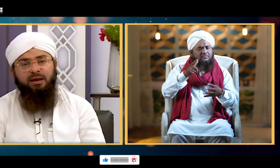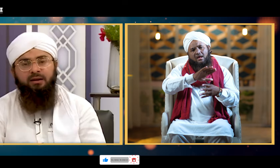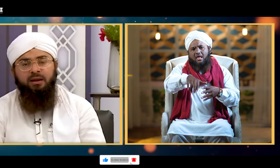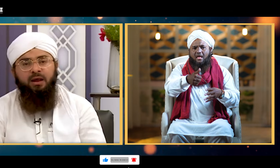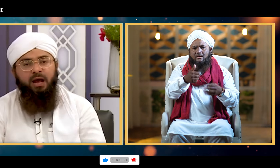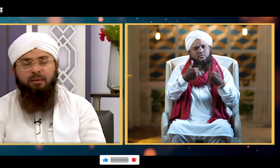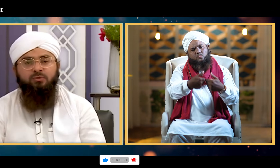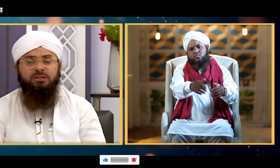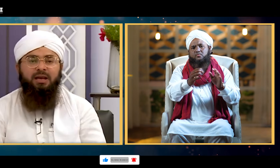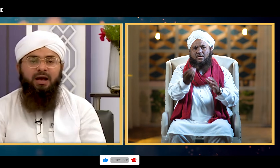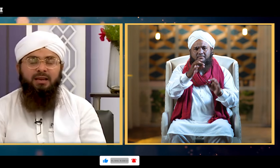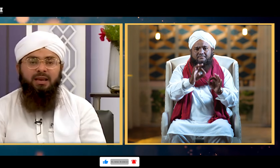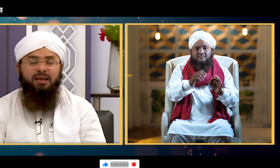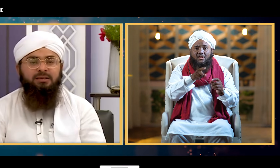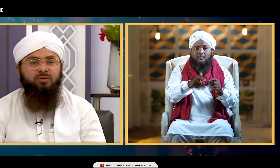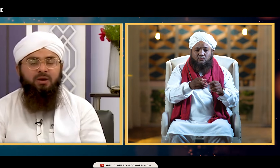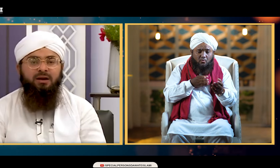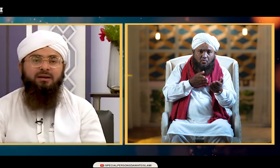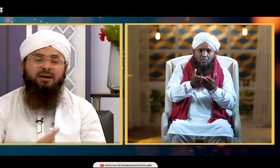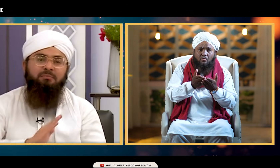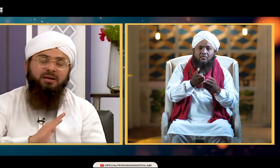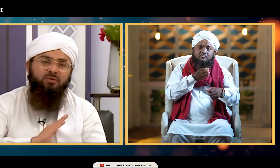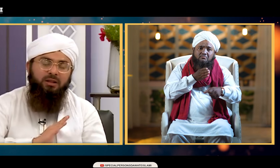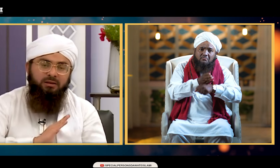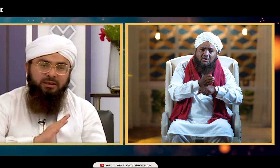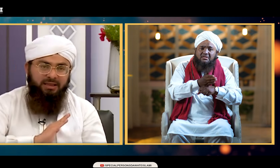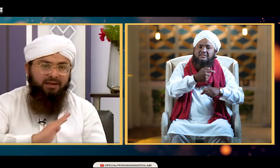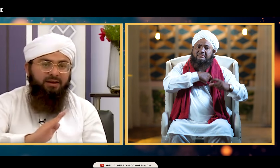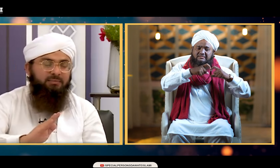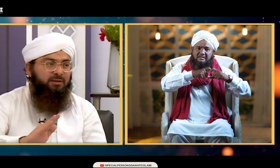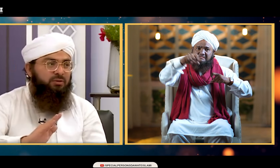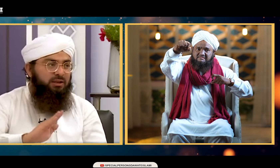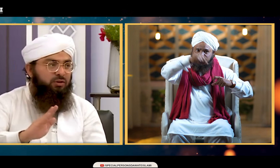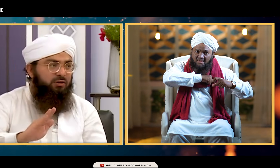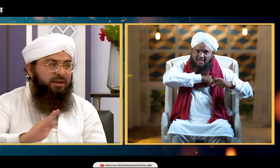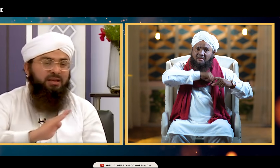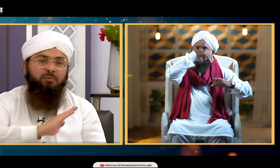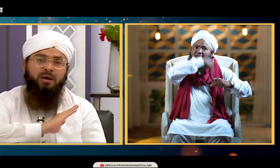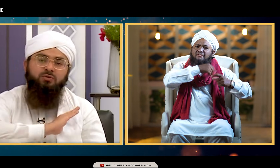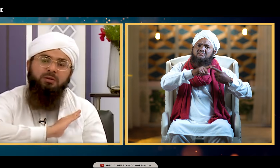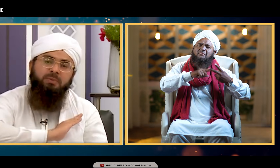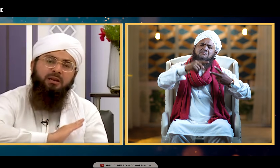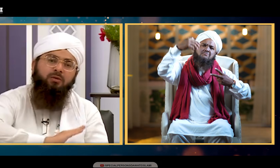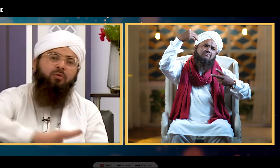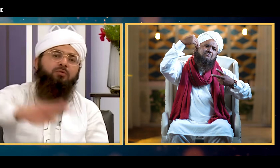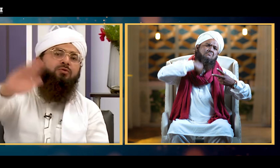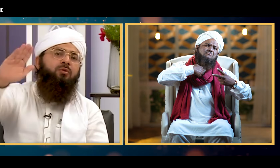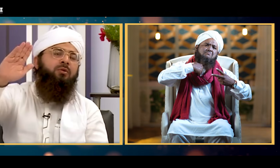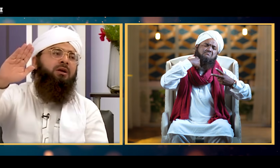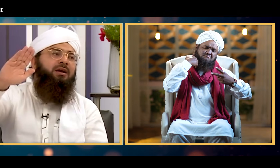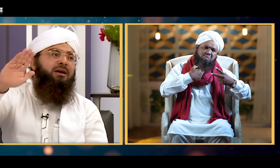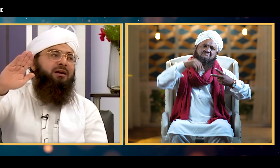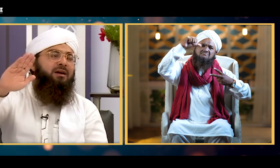گیا حلال۔ اب اس سے آگے اس کو کاٹنا، بعض اوقات یہ دل والی بات ہوتی ہے جو انہوں نے بیان کی، اور بعض اوقات بالکل اس